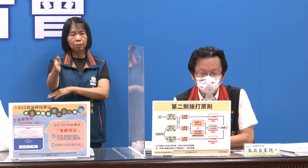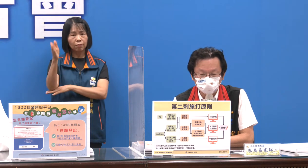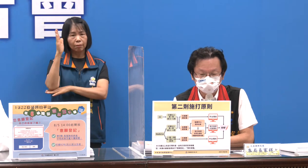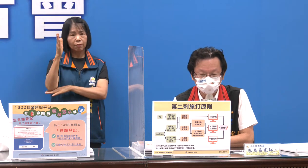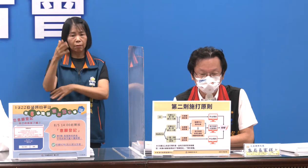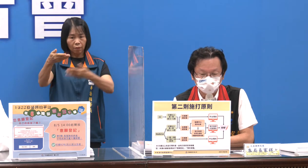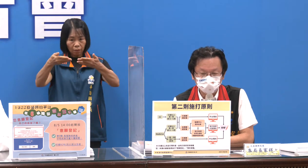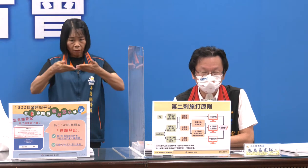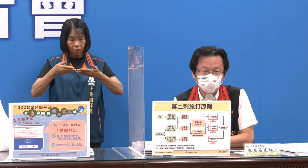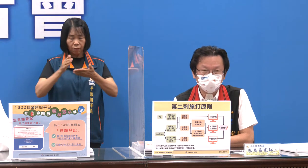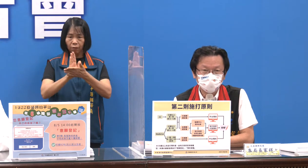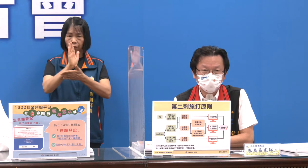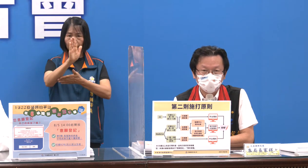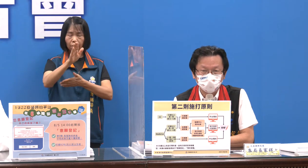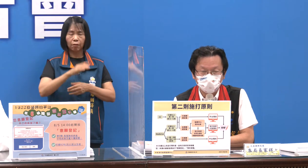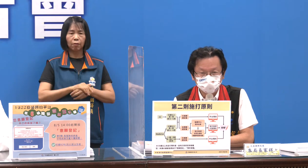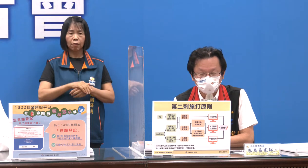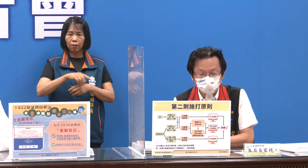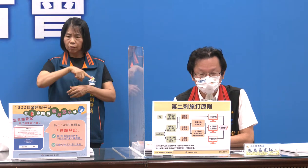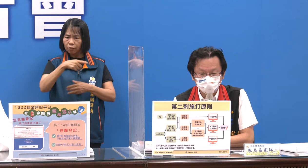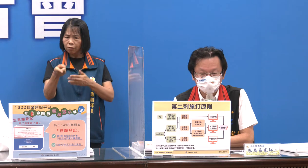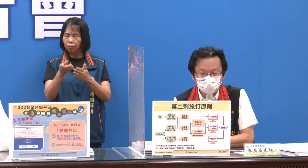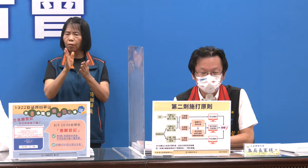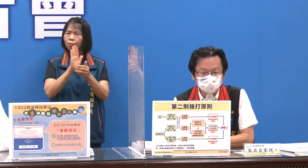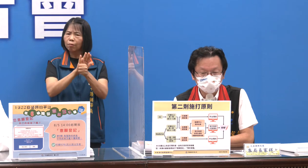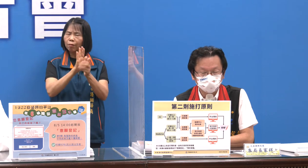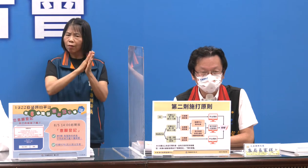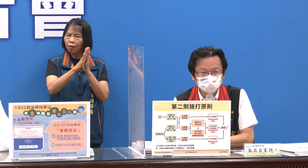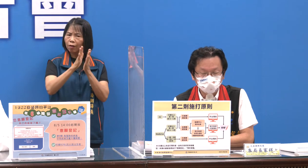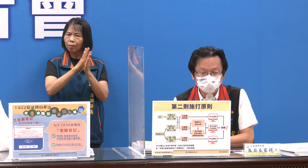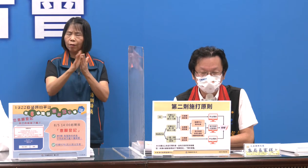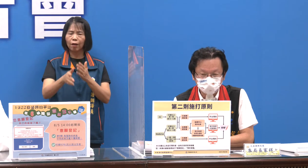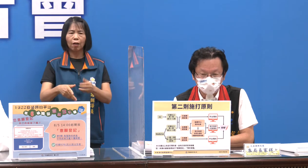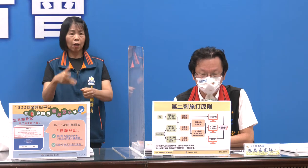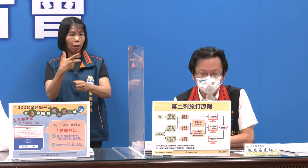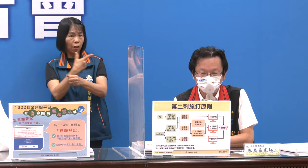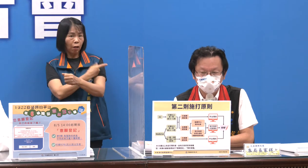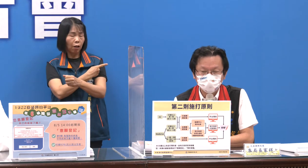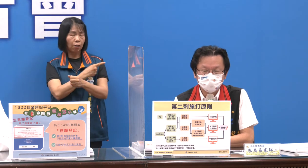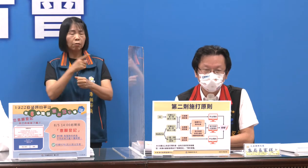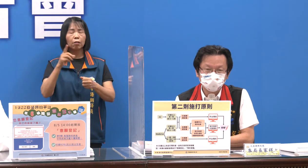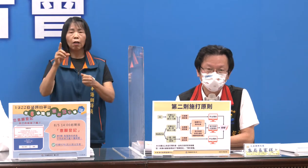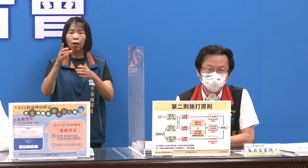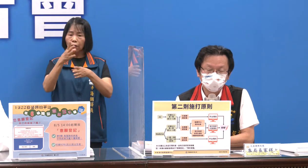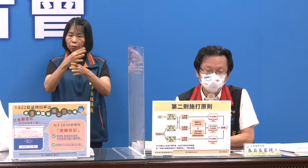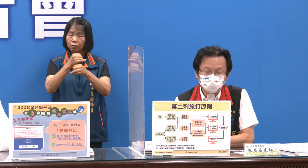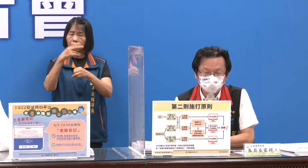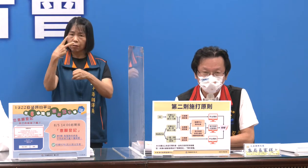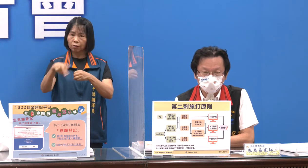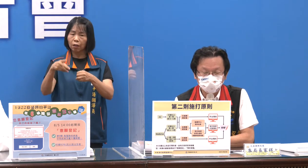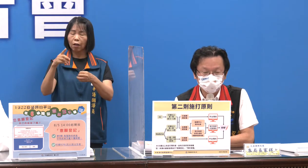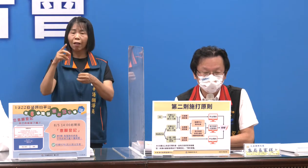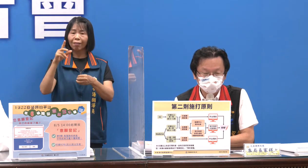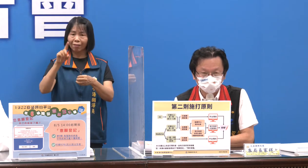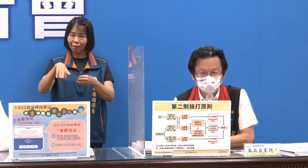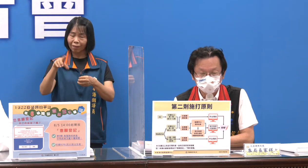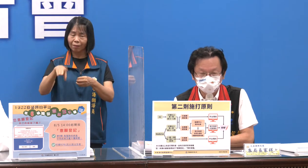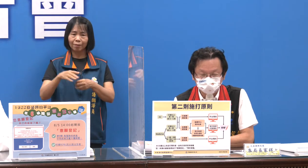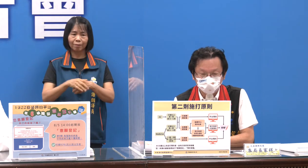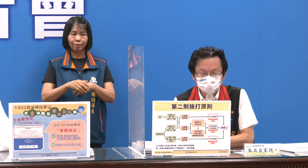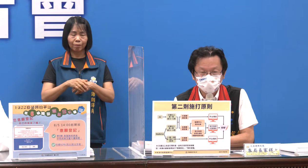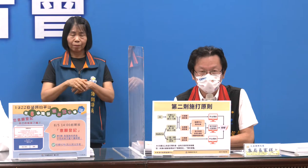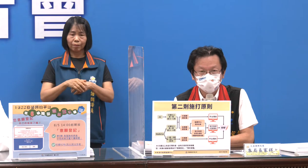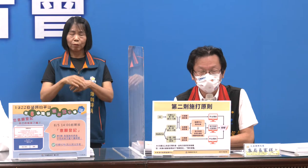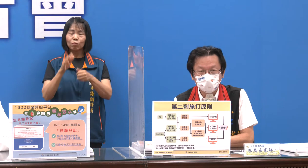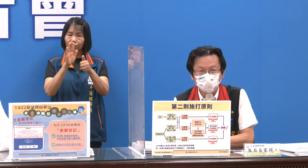做后续的一些安排，包括接种的时间跟地点那这是我们未来会走的一个